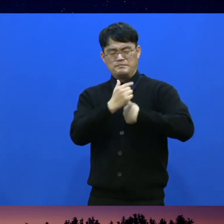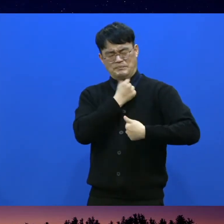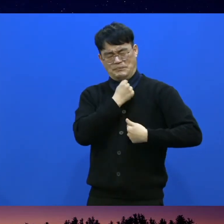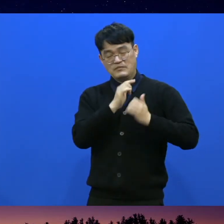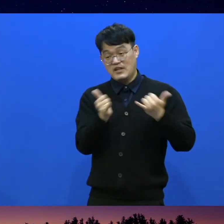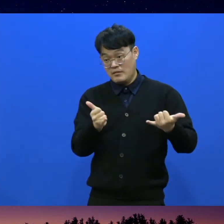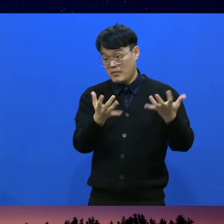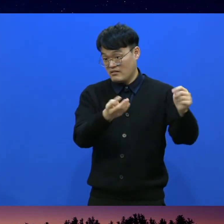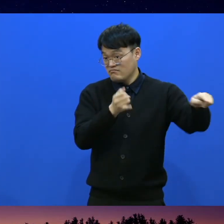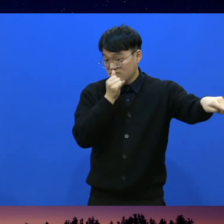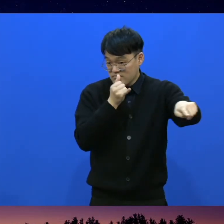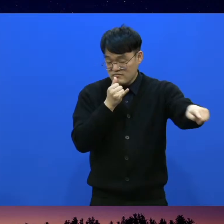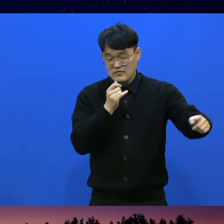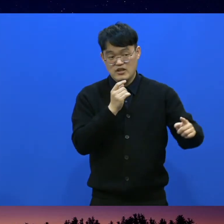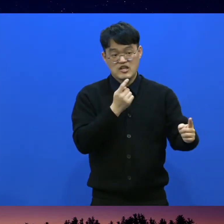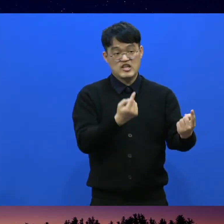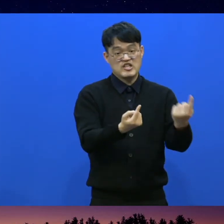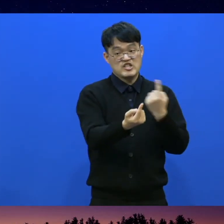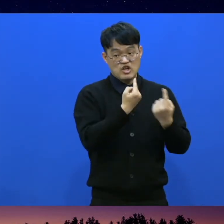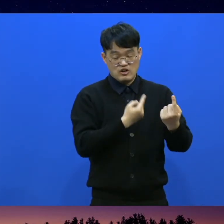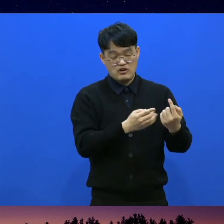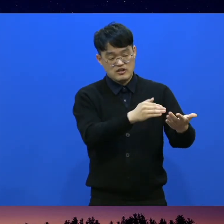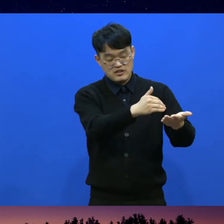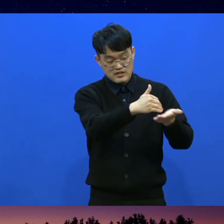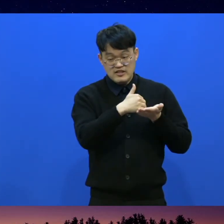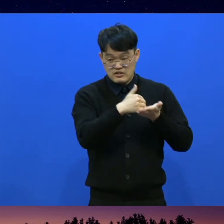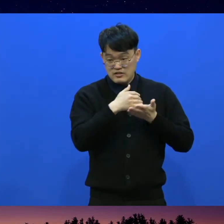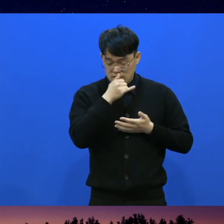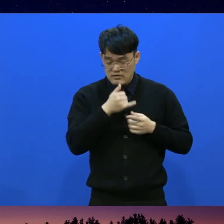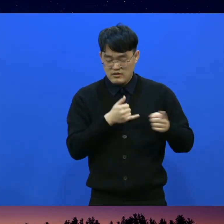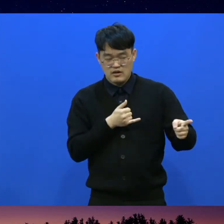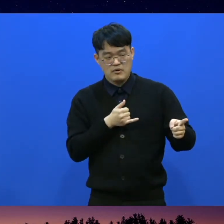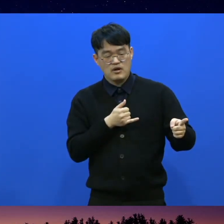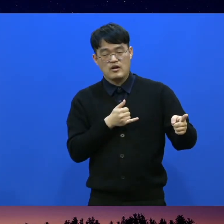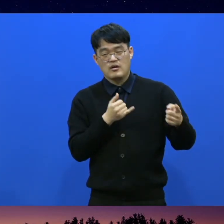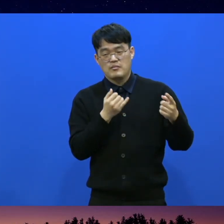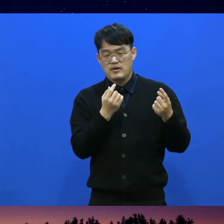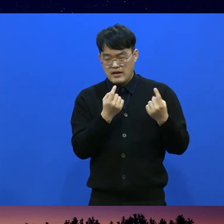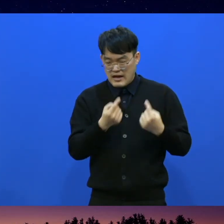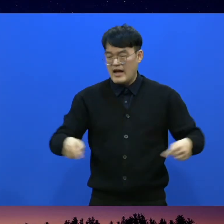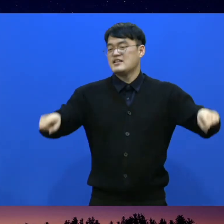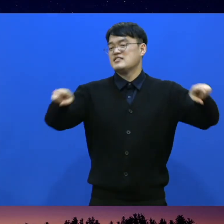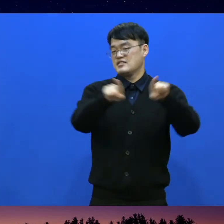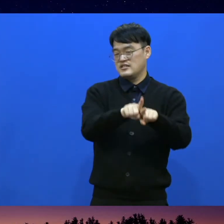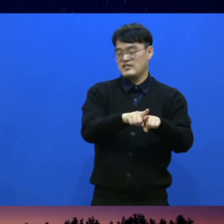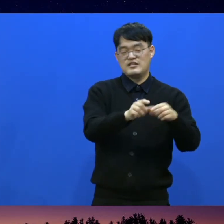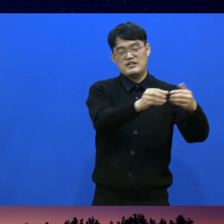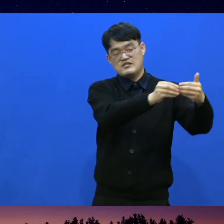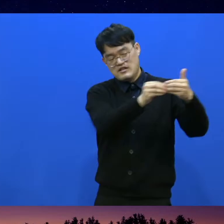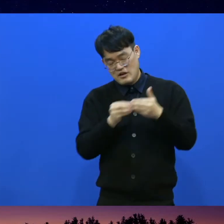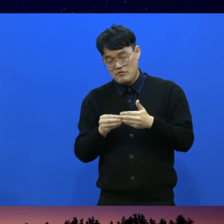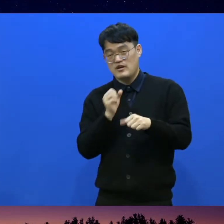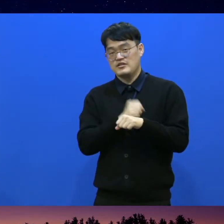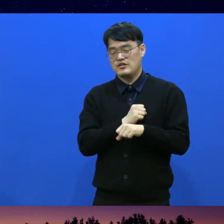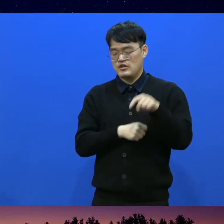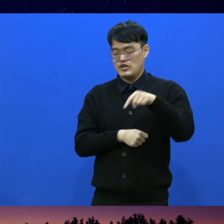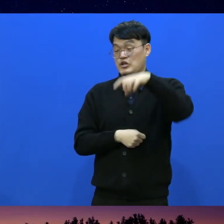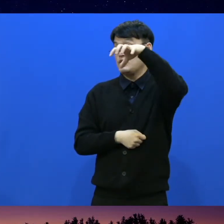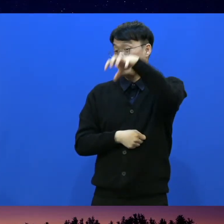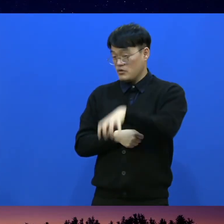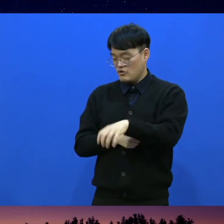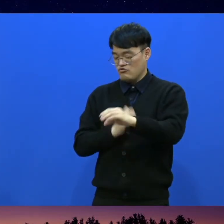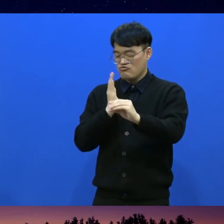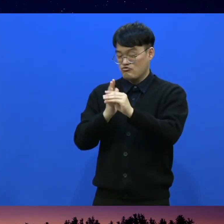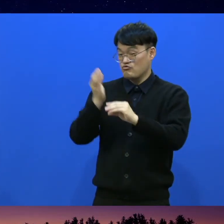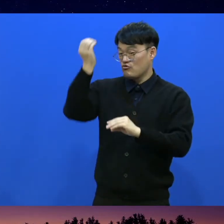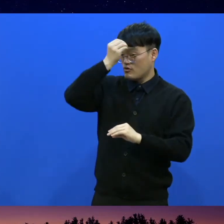아무리 설명해도 못 알아듣는다는 거예요. 교인들이 뭐 그런 분들이 그러니까 데리고 가버려야 돼요. 백문의 불여일견이라 여기 와서 중고동부